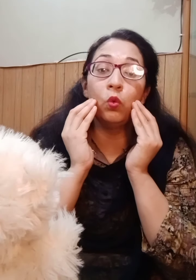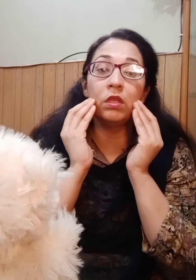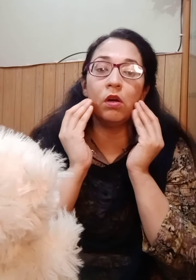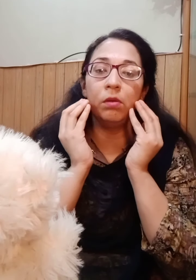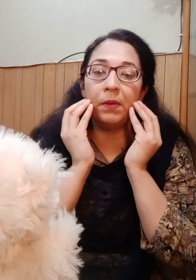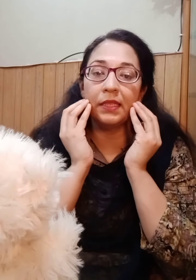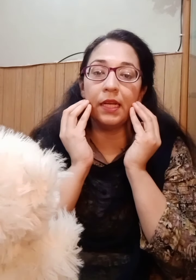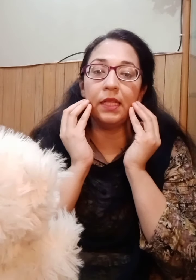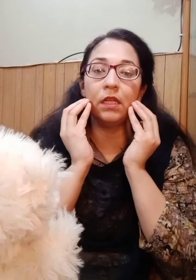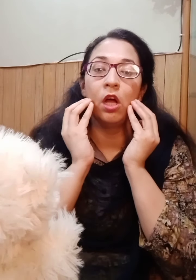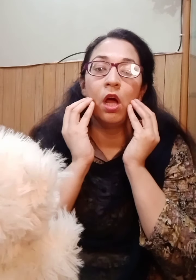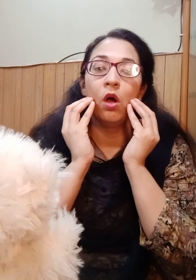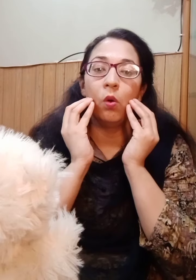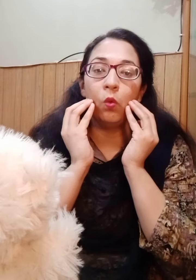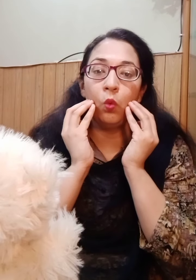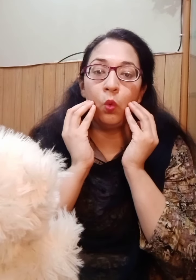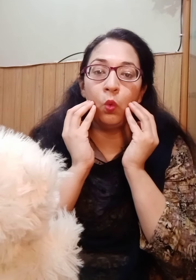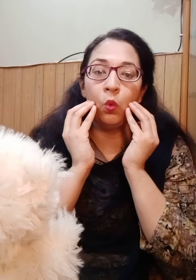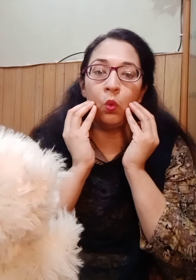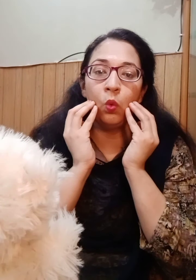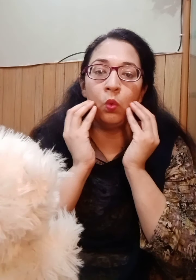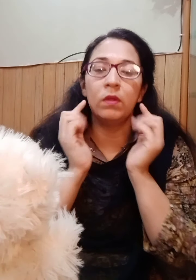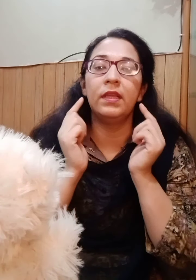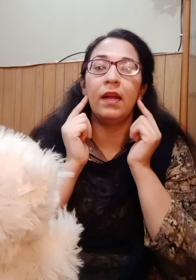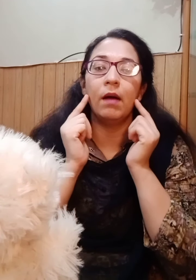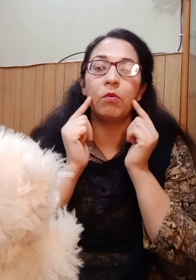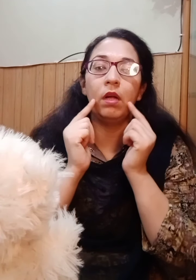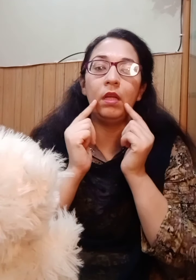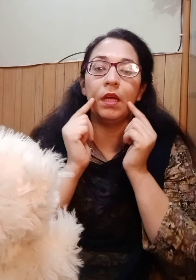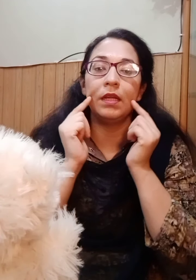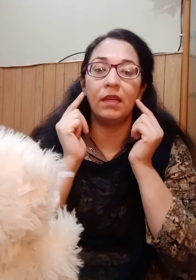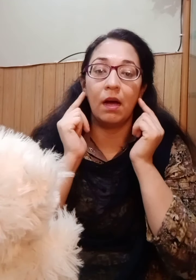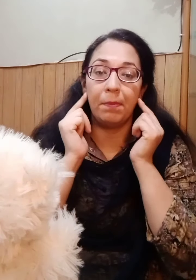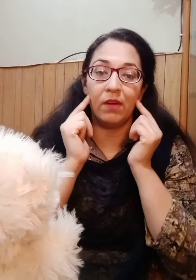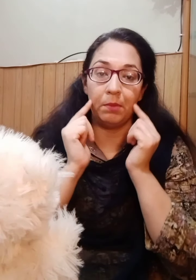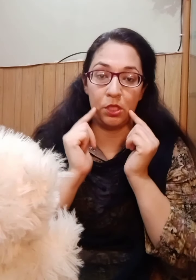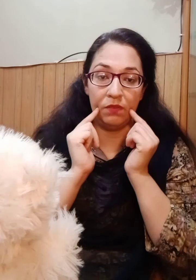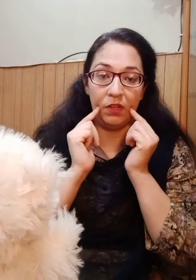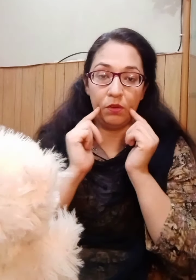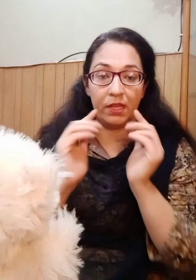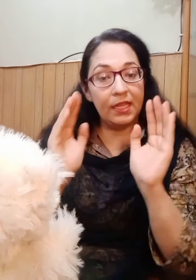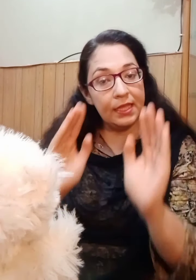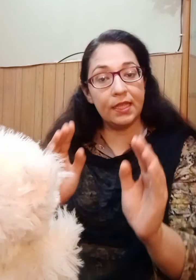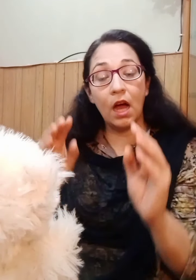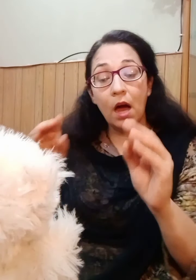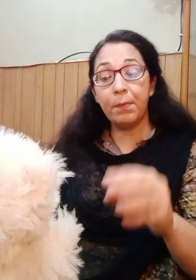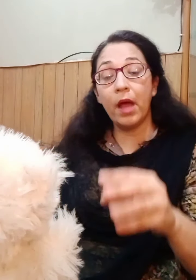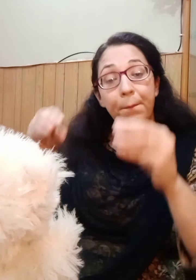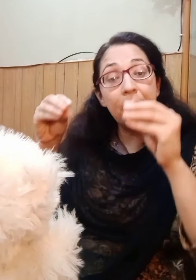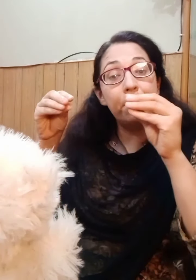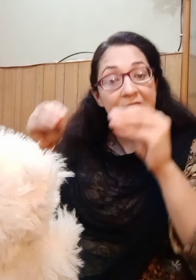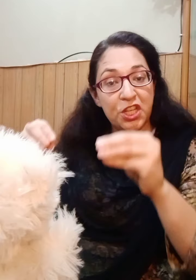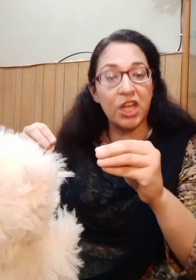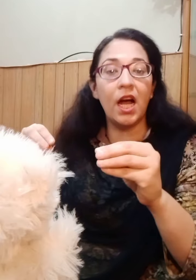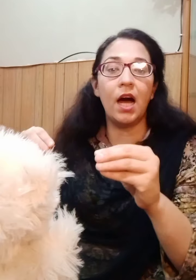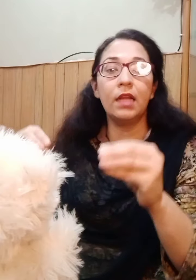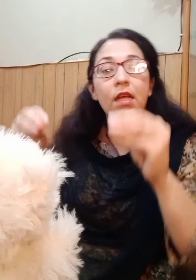प्रेस करेंगे यहां पर आप अपने बच्चे के